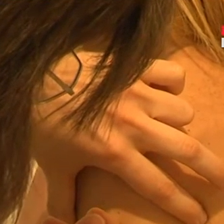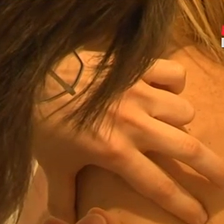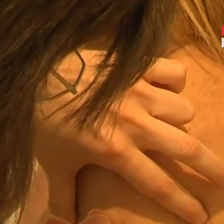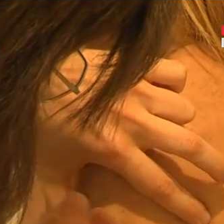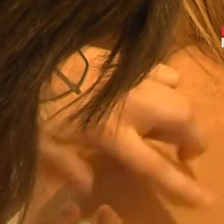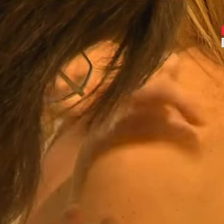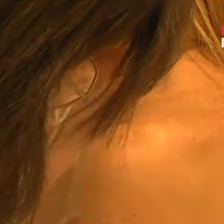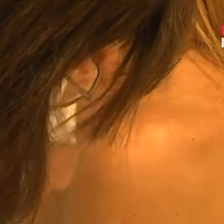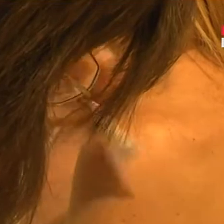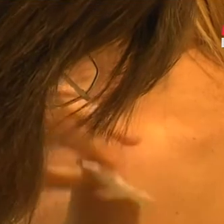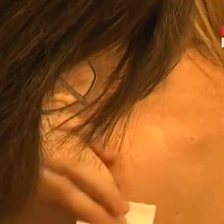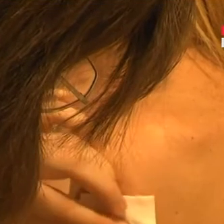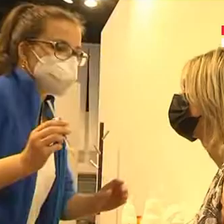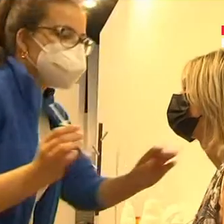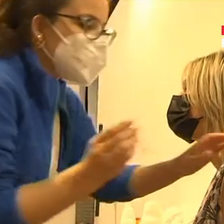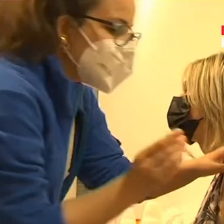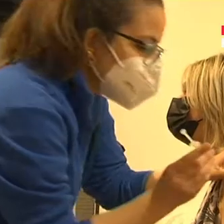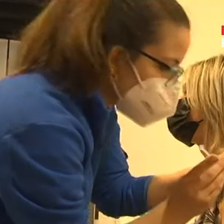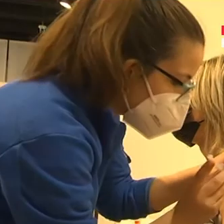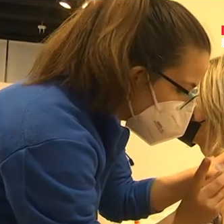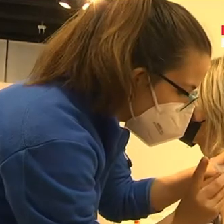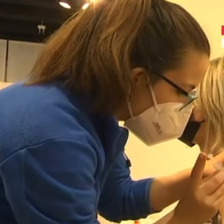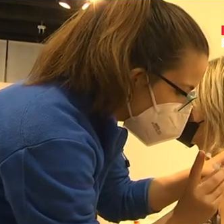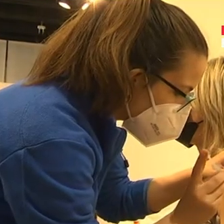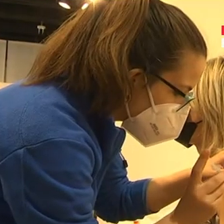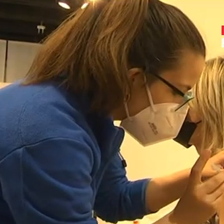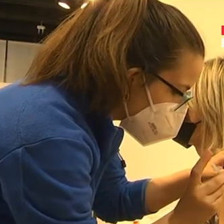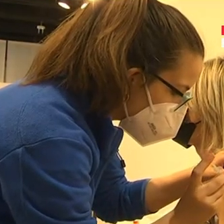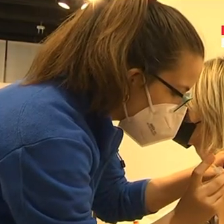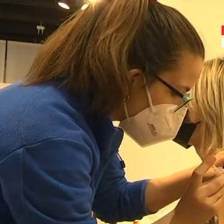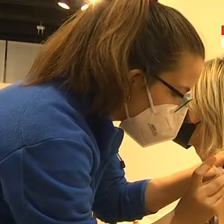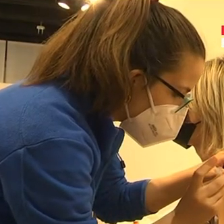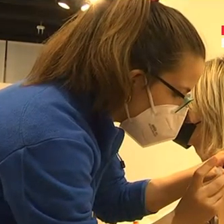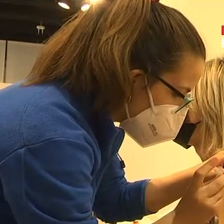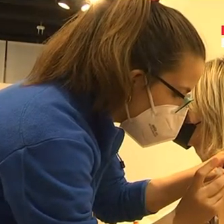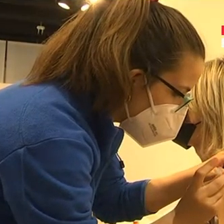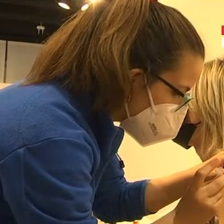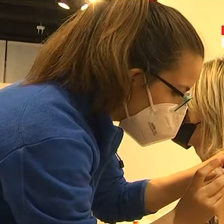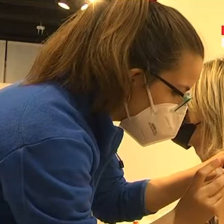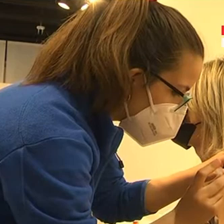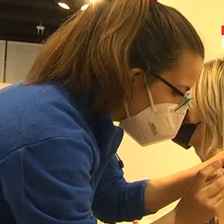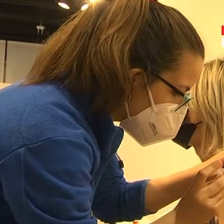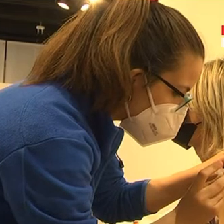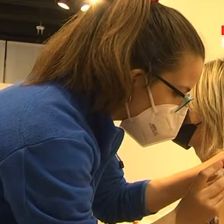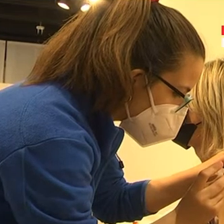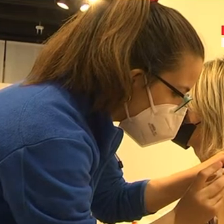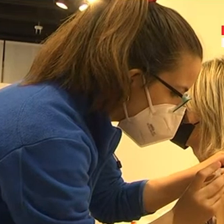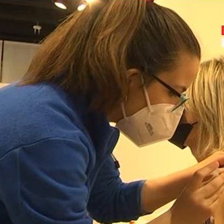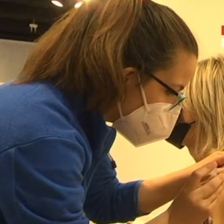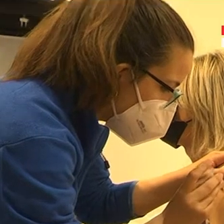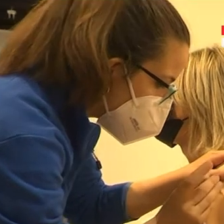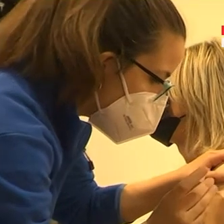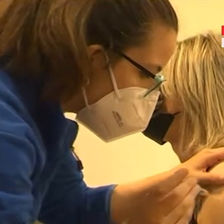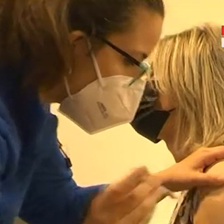di soli 3 giorni, dal 26 al 29 maggio. Di conseguenza le prenotazioni riprenderanno regolarmente, così come non sono